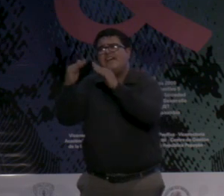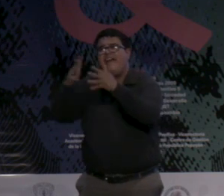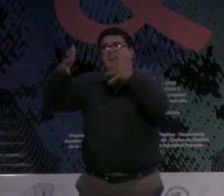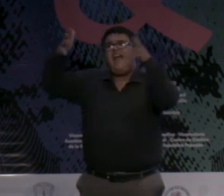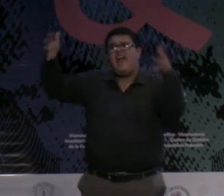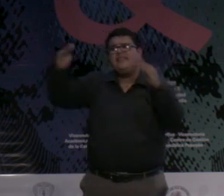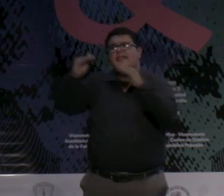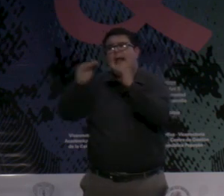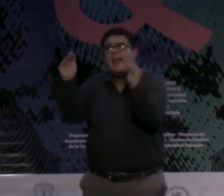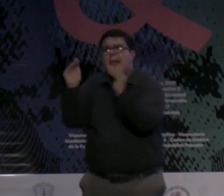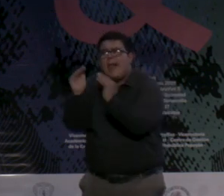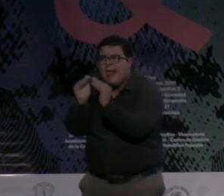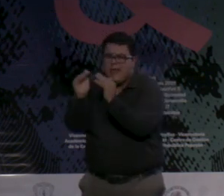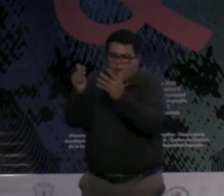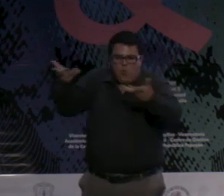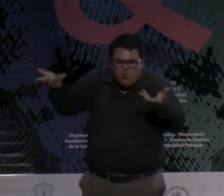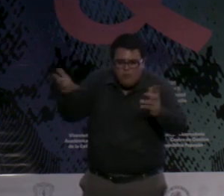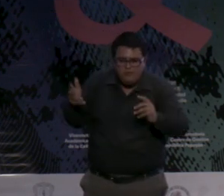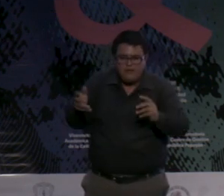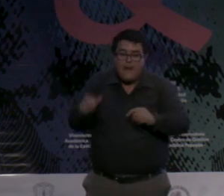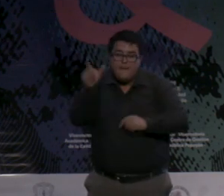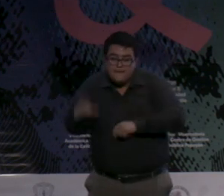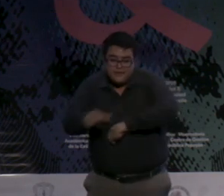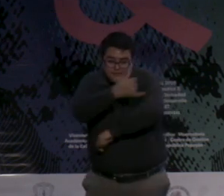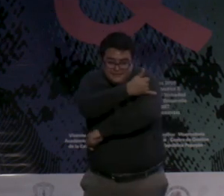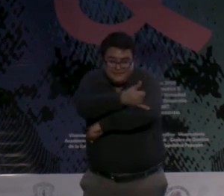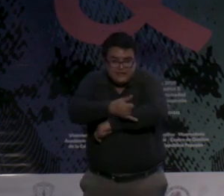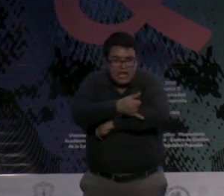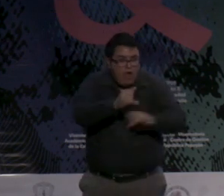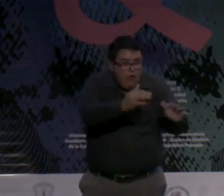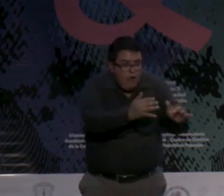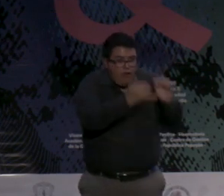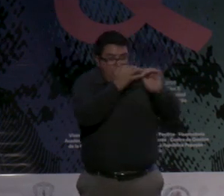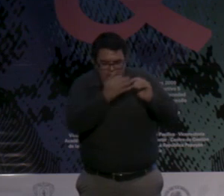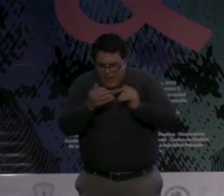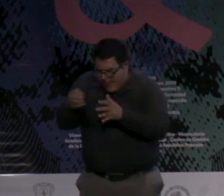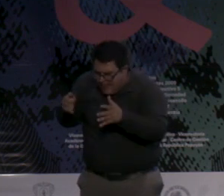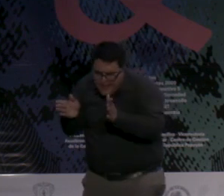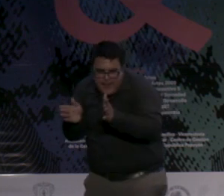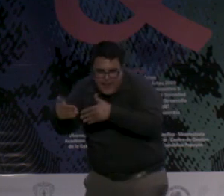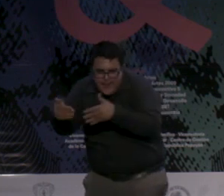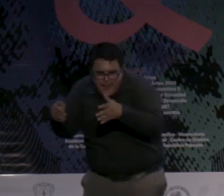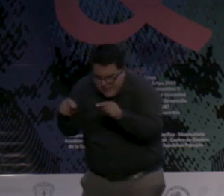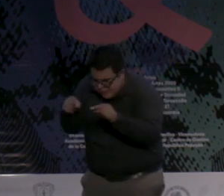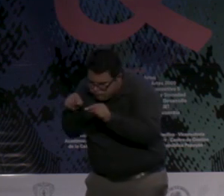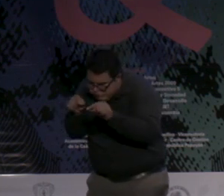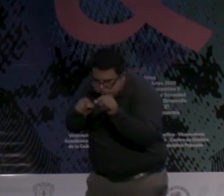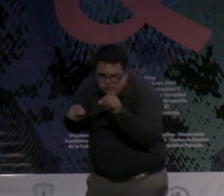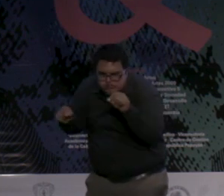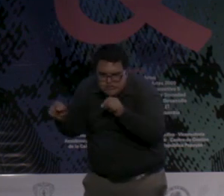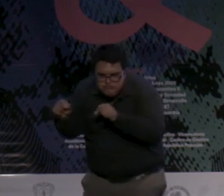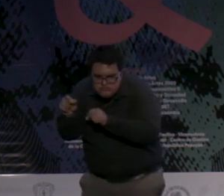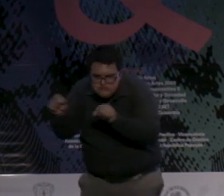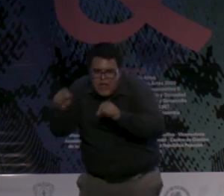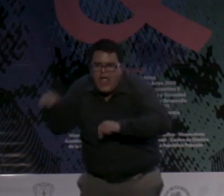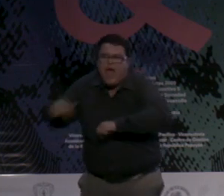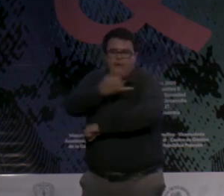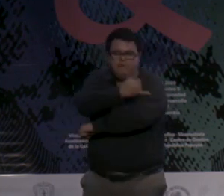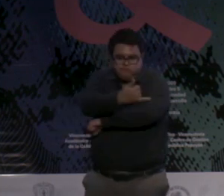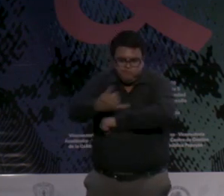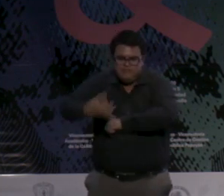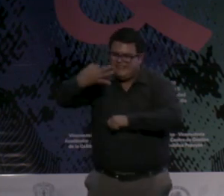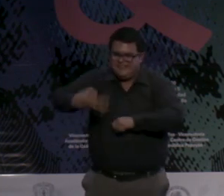casa que tuvieron que dejar. 2, la casa que están haciendo en Bellavista, parte alta, y en ese caso esa es una documentación procesual. Y 3, la casa